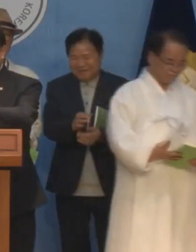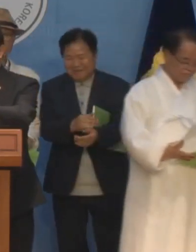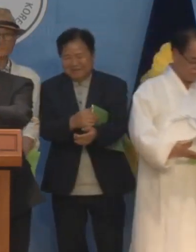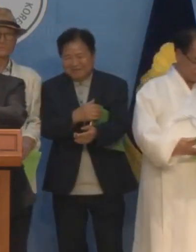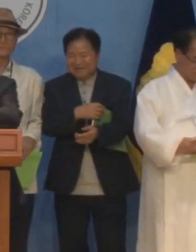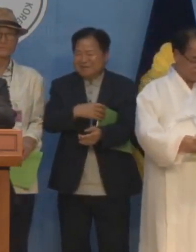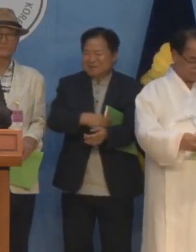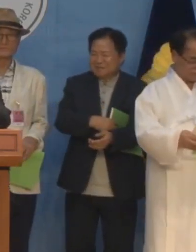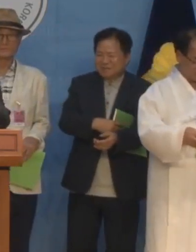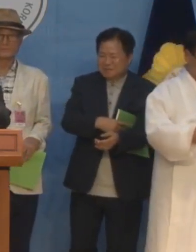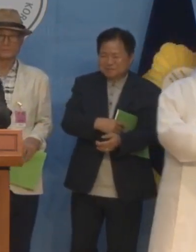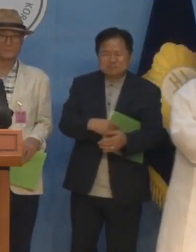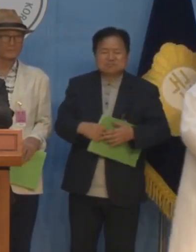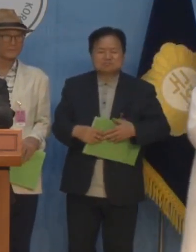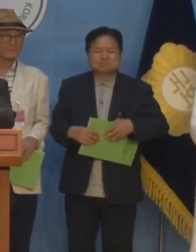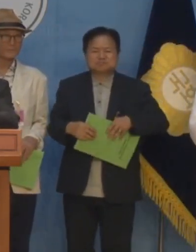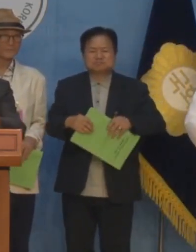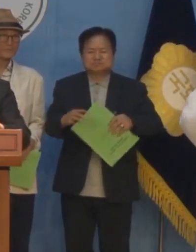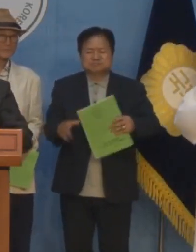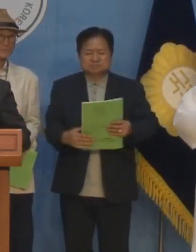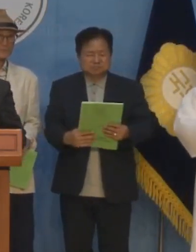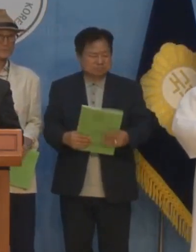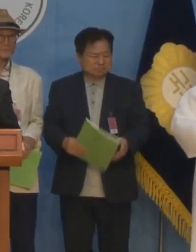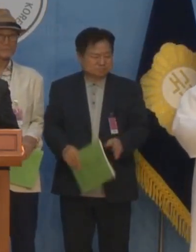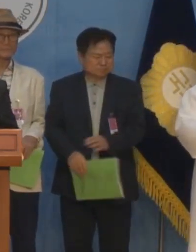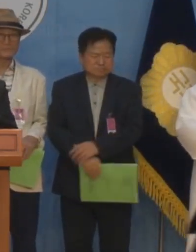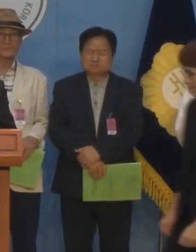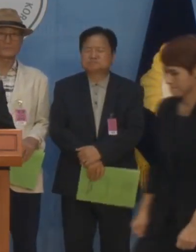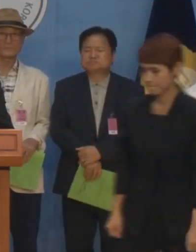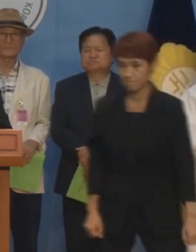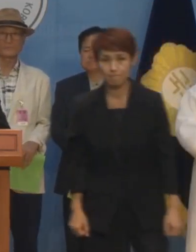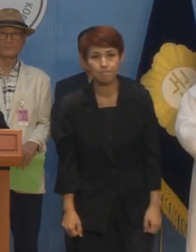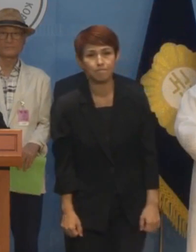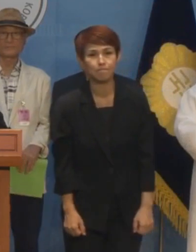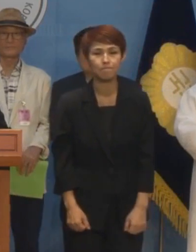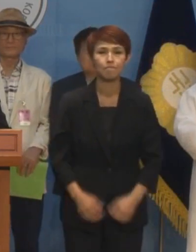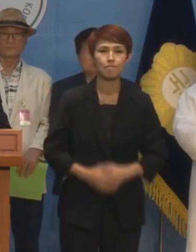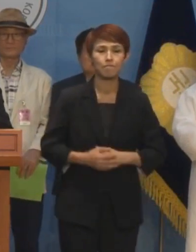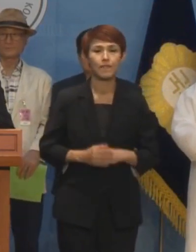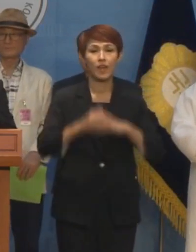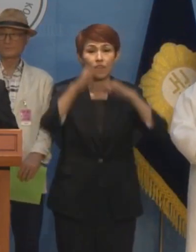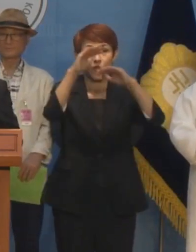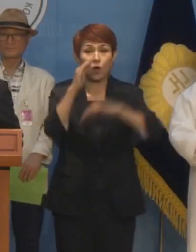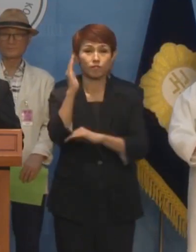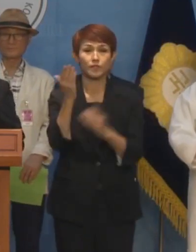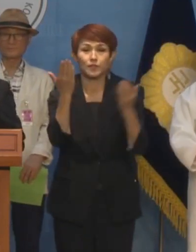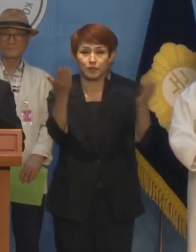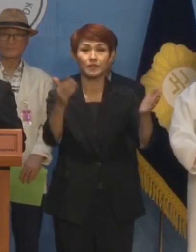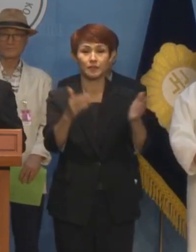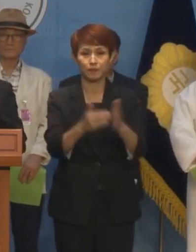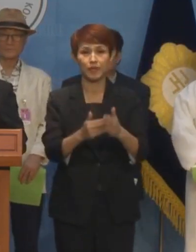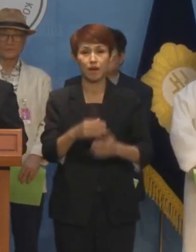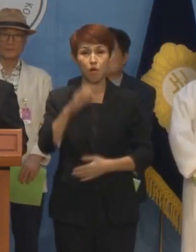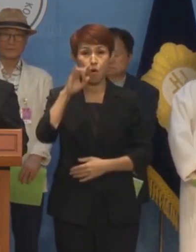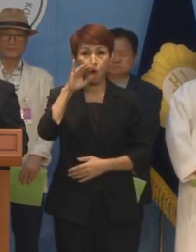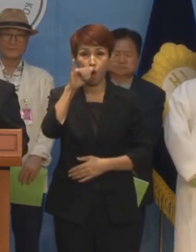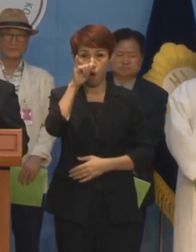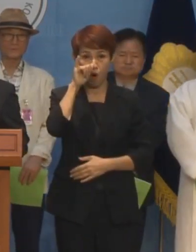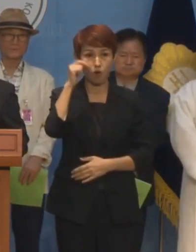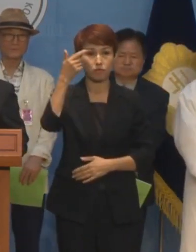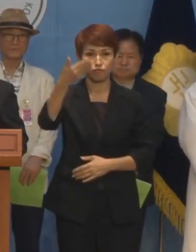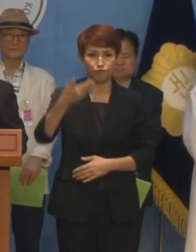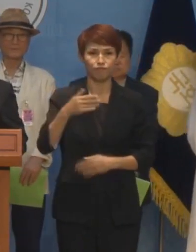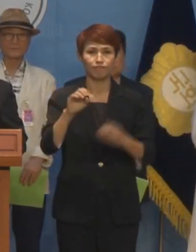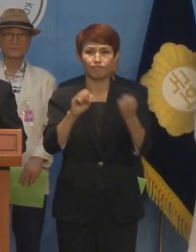예, 지금까지 저희들 성명서 낭독해드렸습니다. 질문할 사항이 있으면 지금 질문 받고